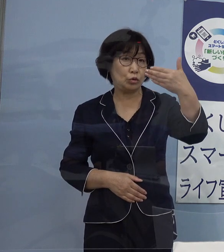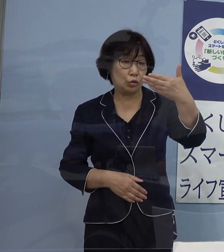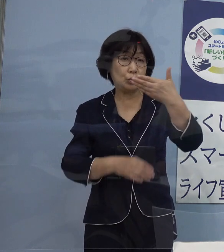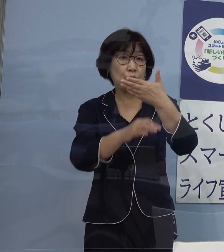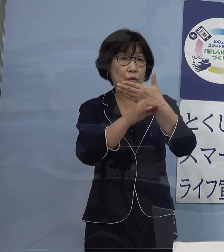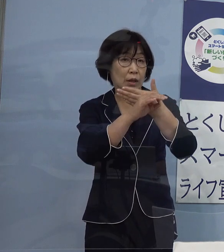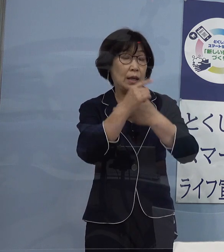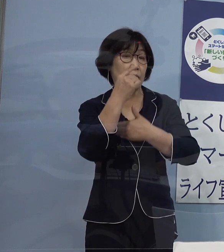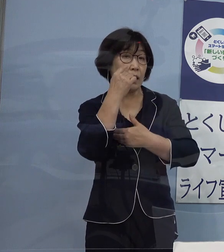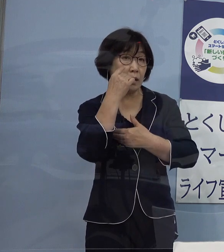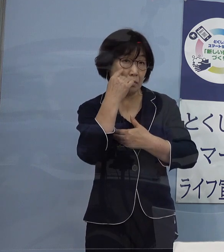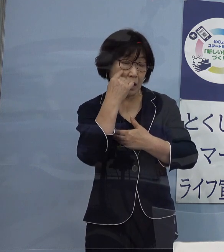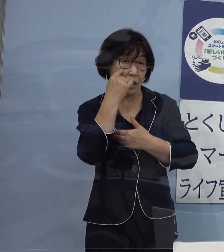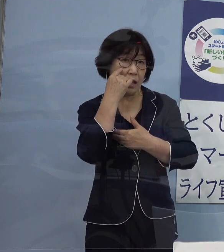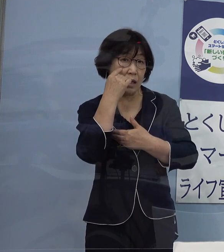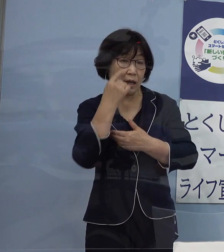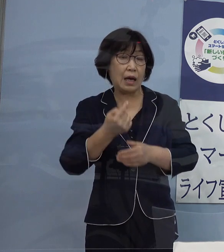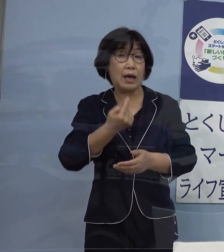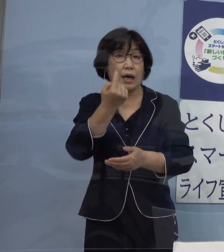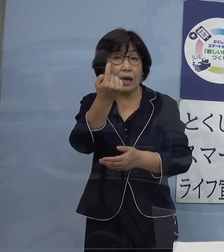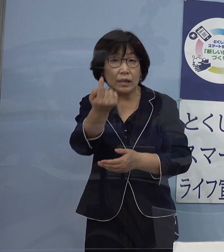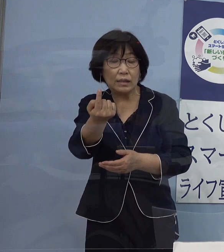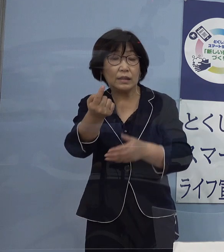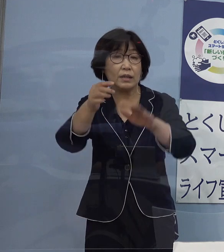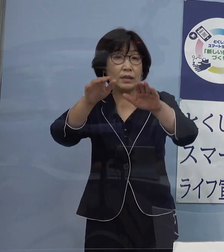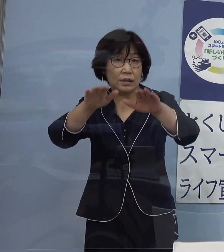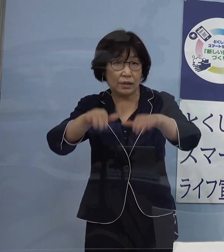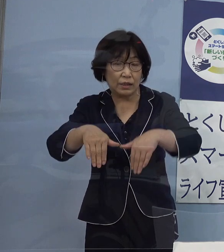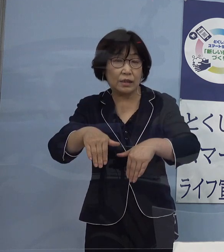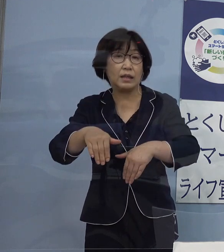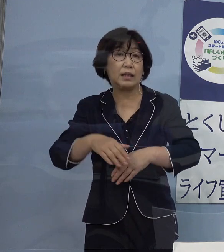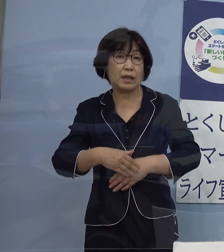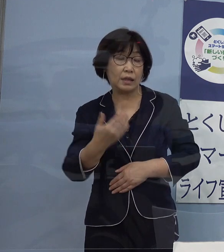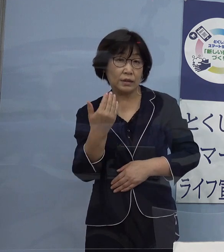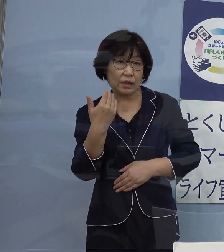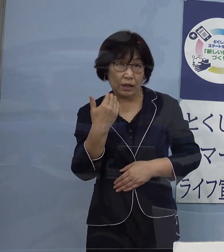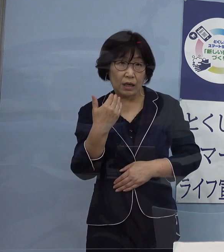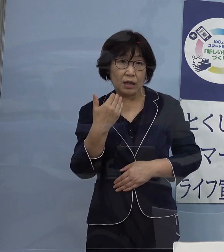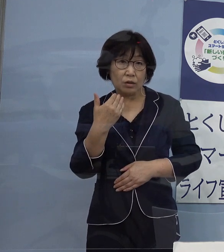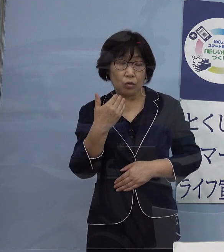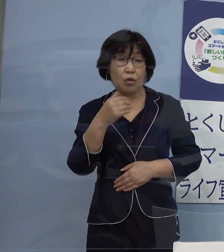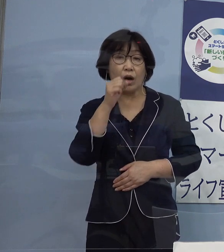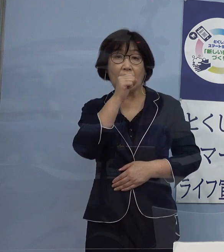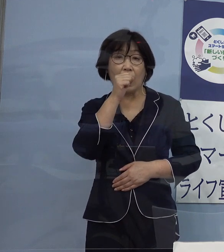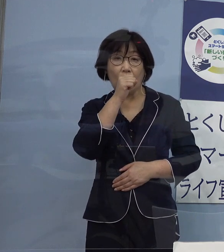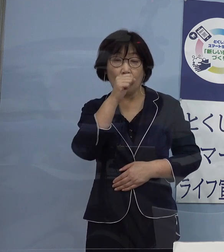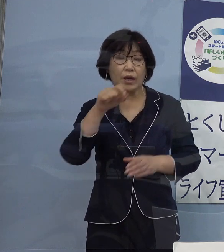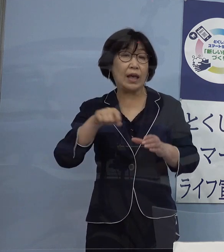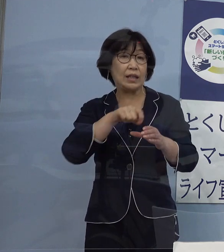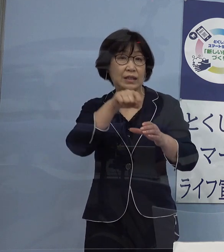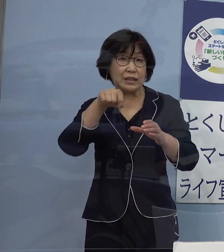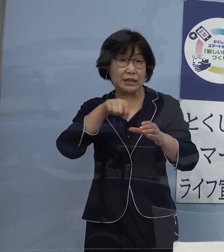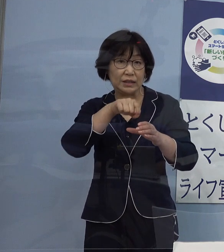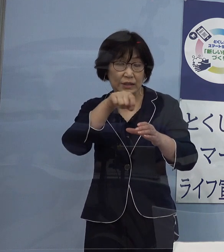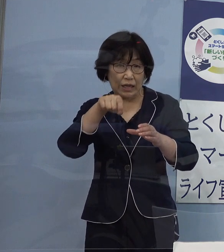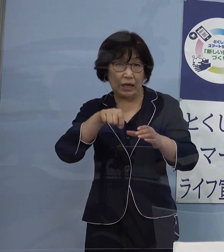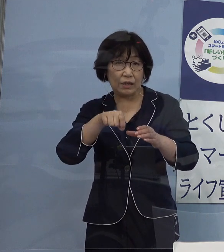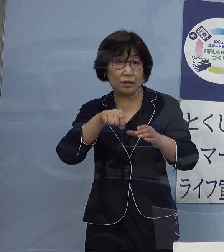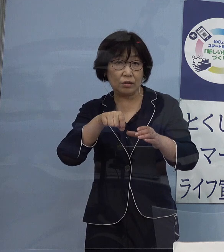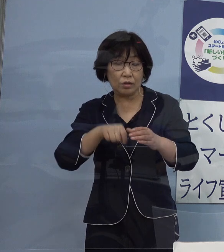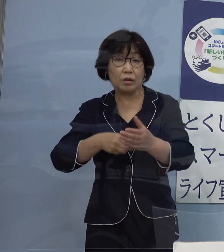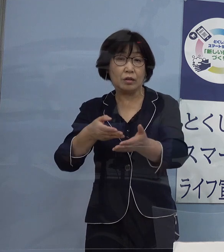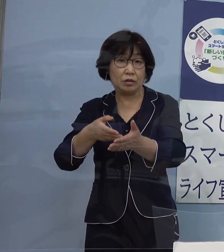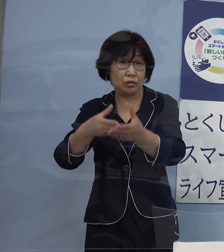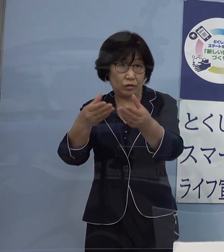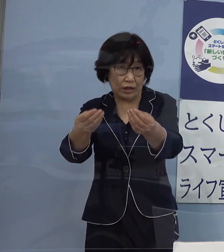殿が立ち寄られた先般カラオケ喫茶ですということだけを申し上げておりましたが、